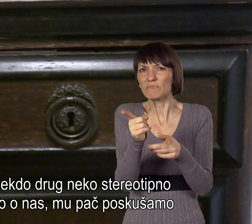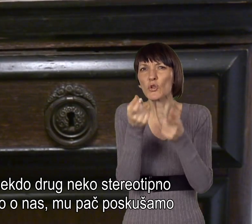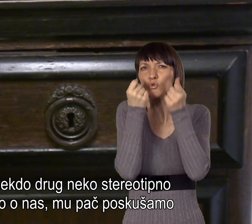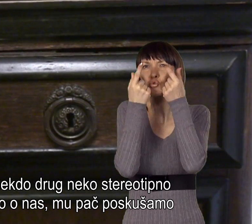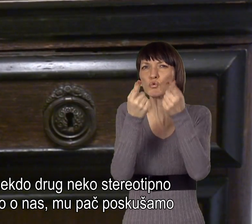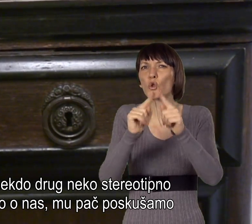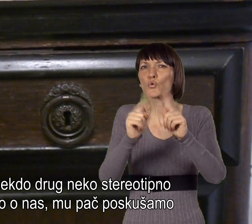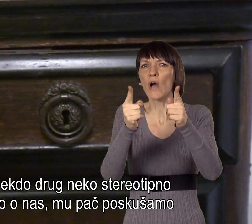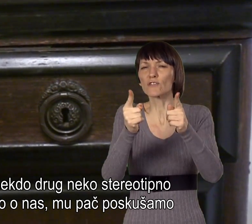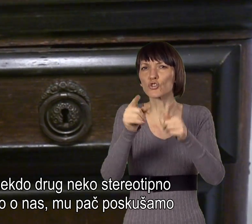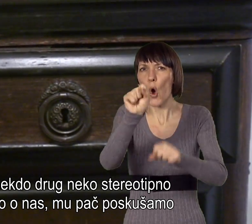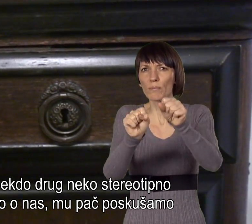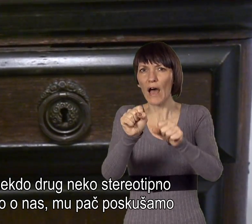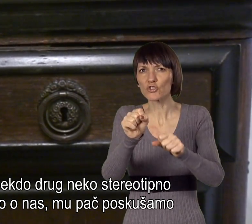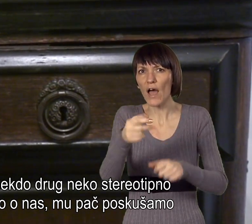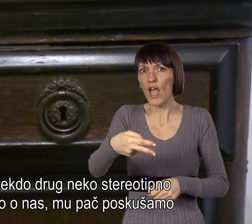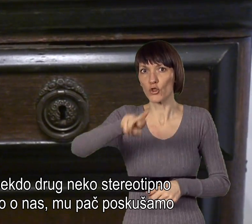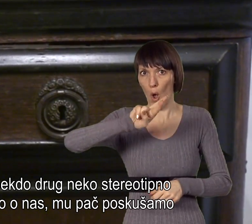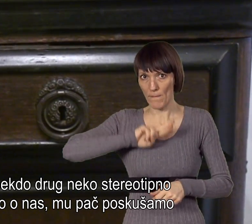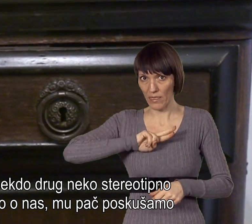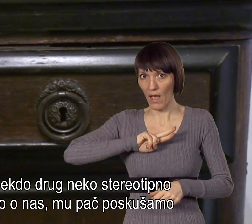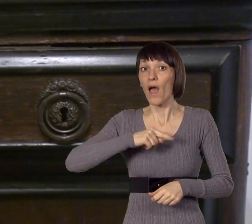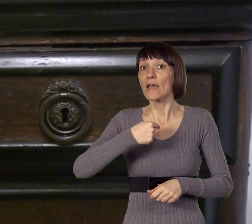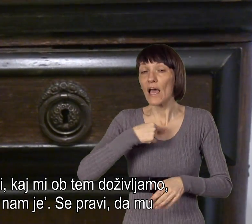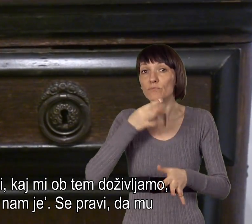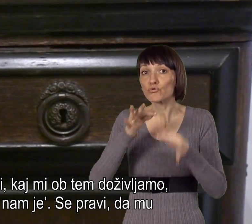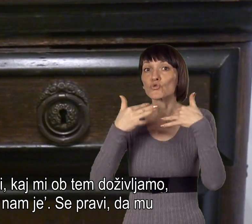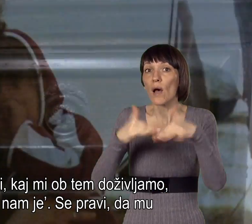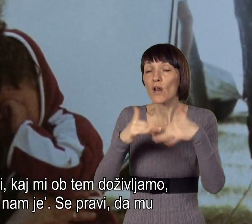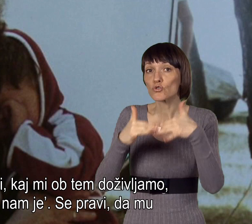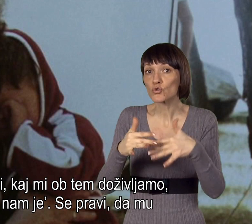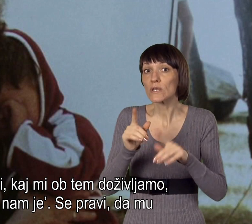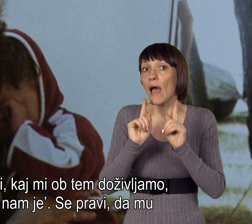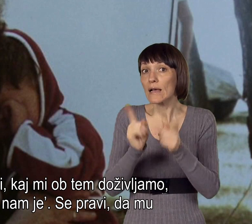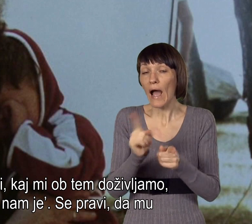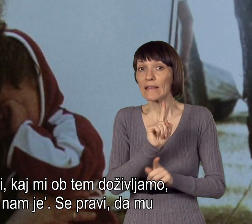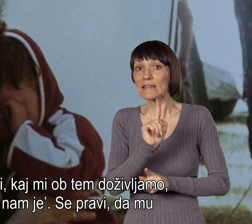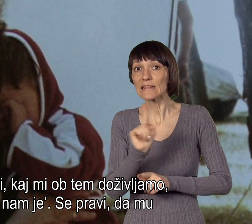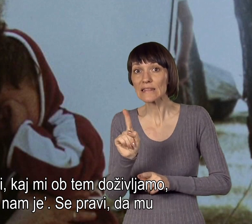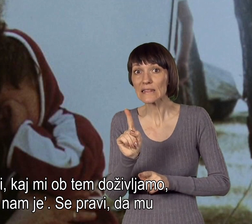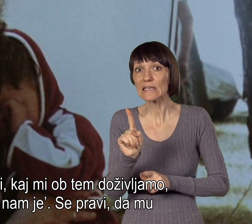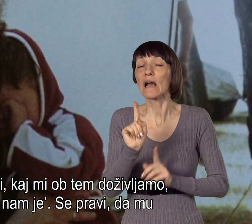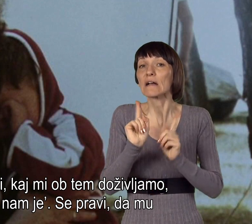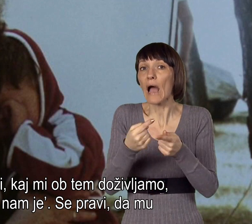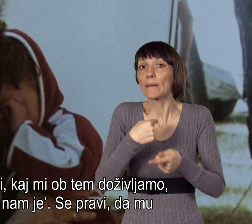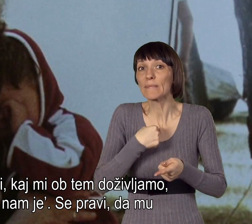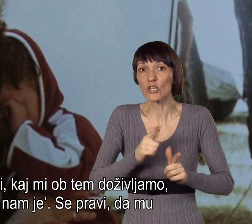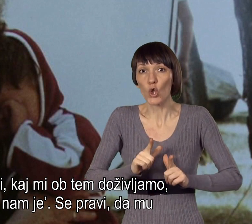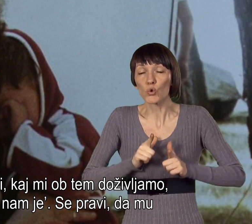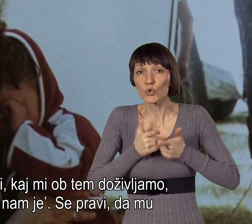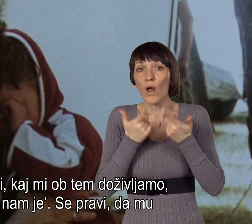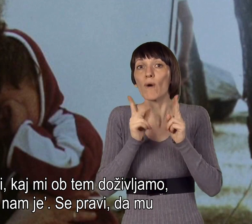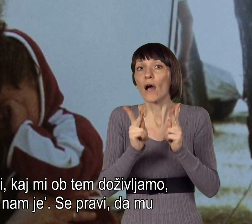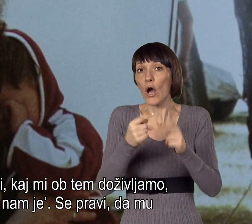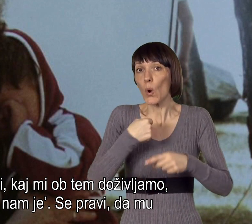stereotipno predstavo o nas, mu pač poskušamo povedati, kaj mi tam